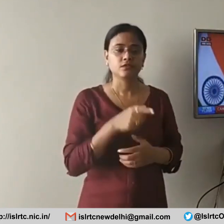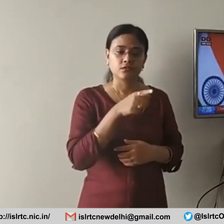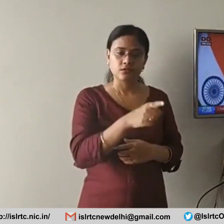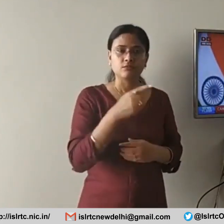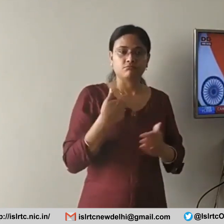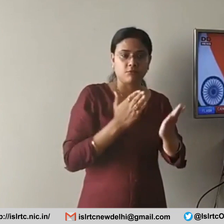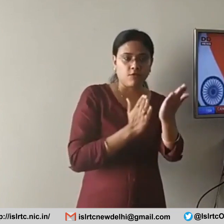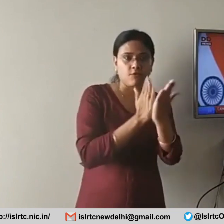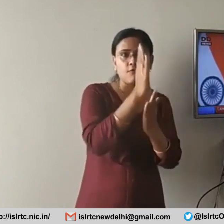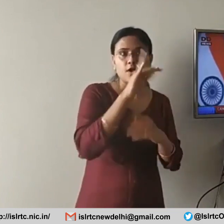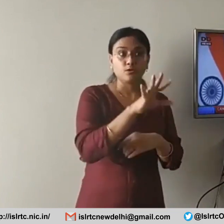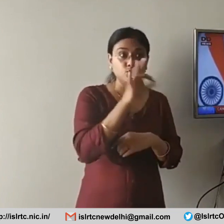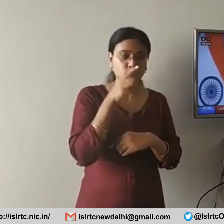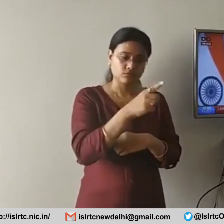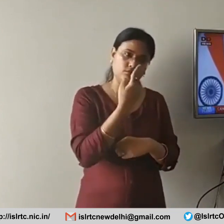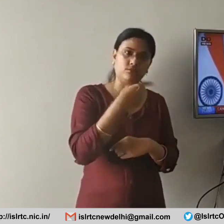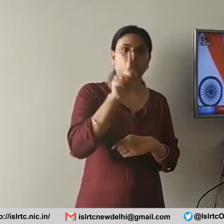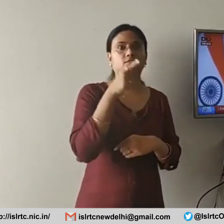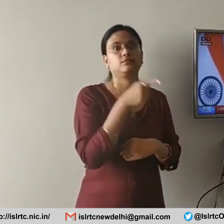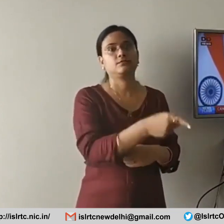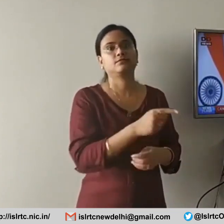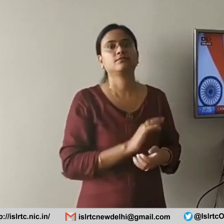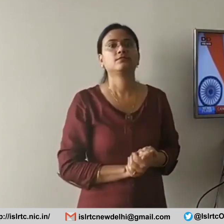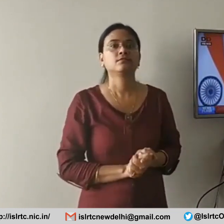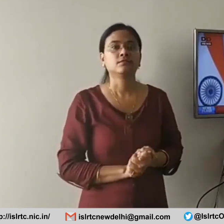वही हमारे लिए सही है।